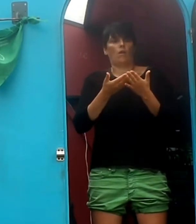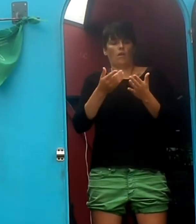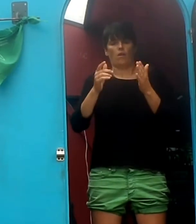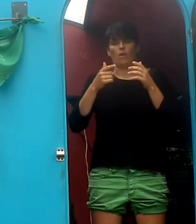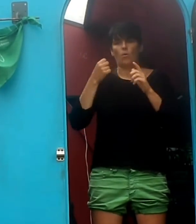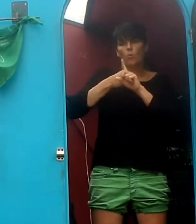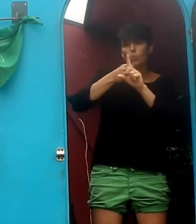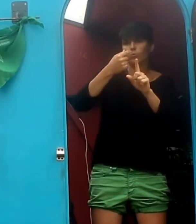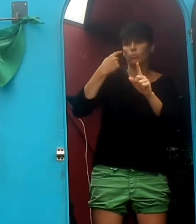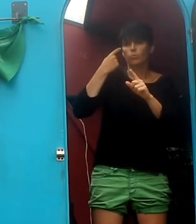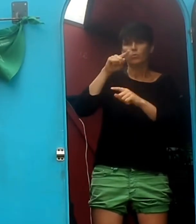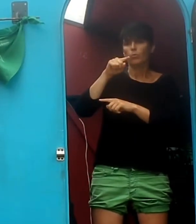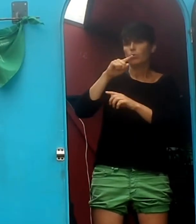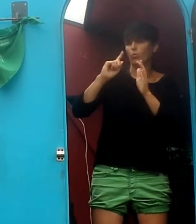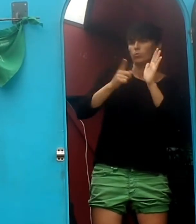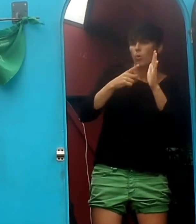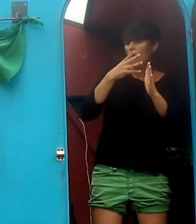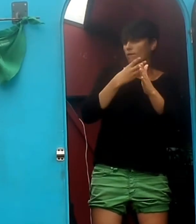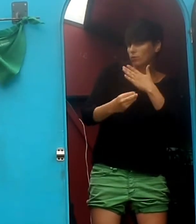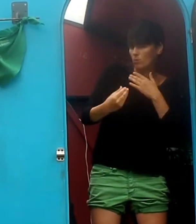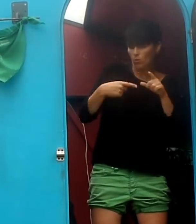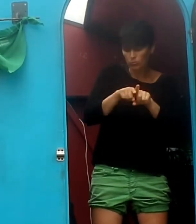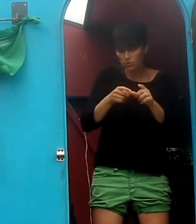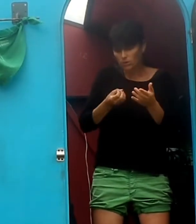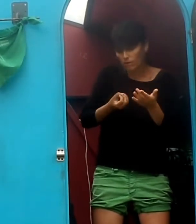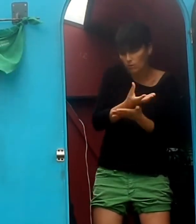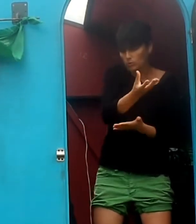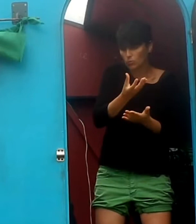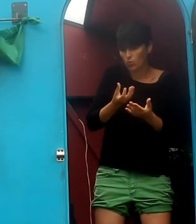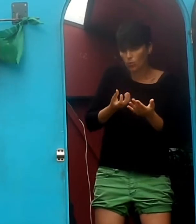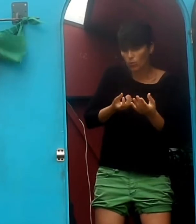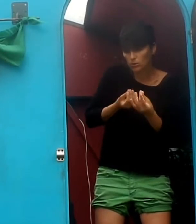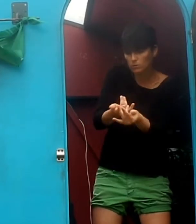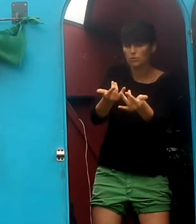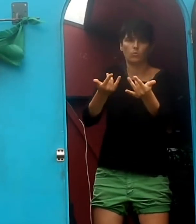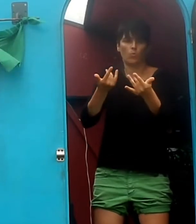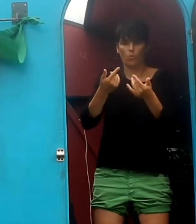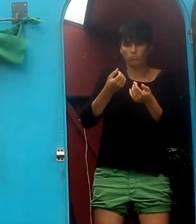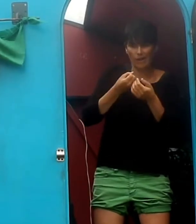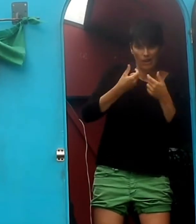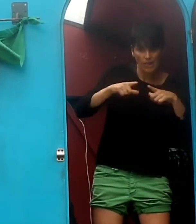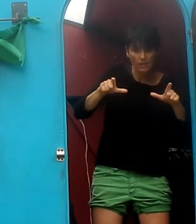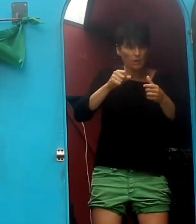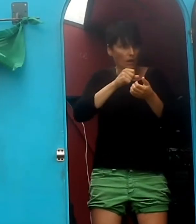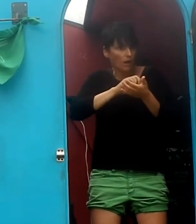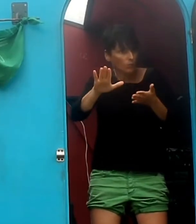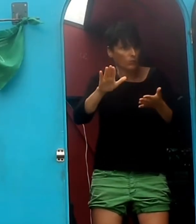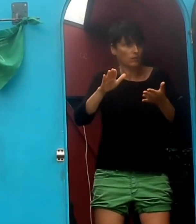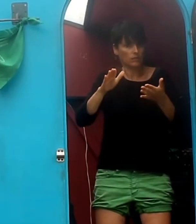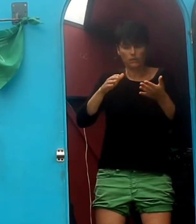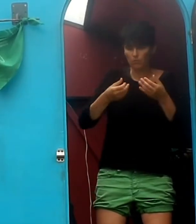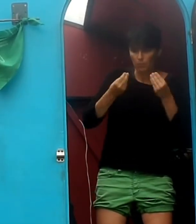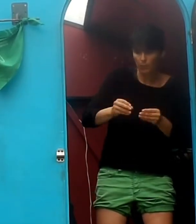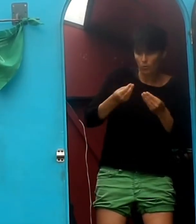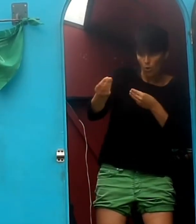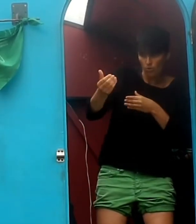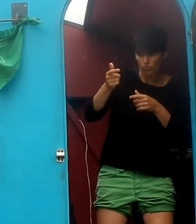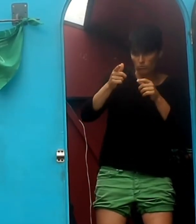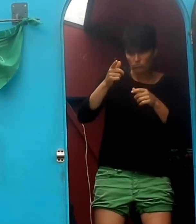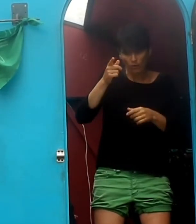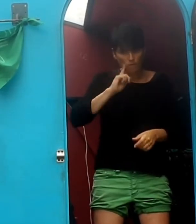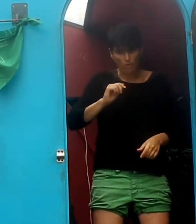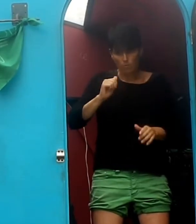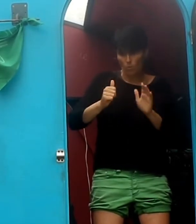Lutte pour le droit à l'avortement et pour pouvoir informer, pour qu'il y ait une information libre, gratuite, pour